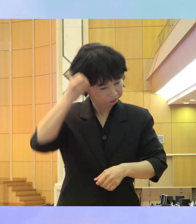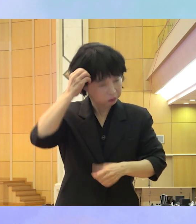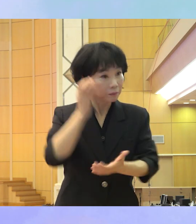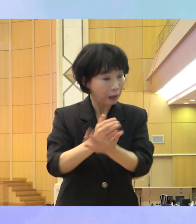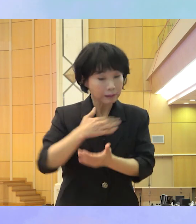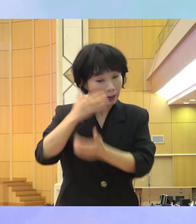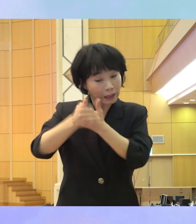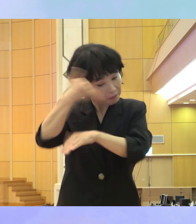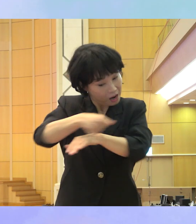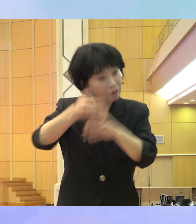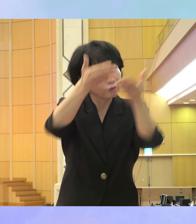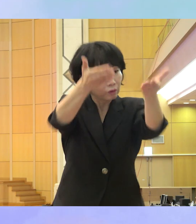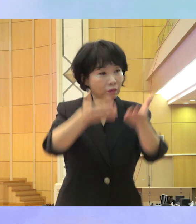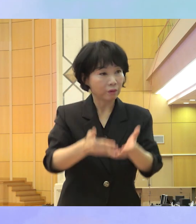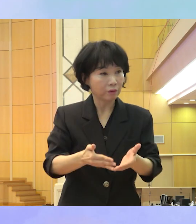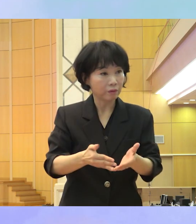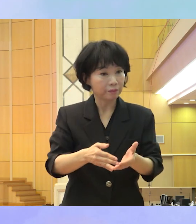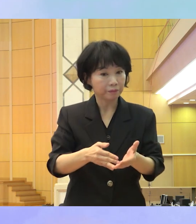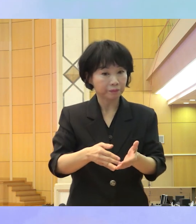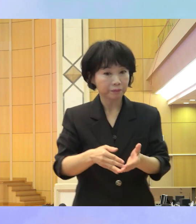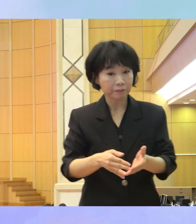길이는 300규빗으로